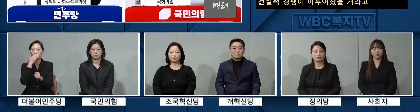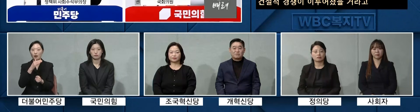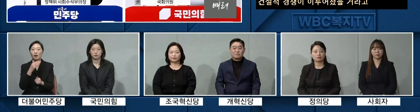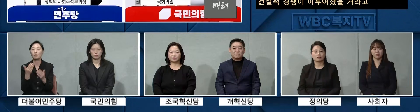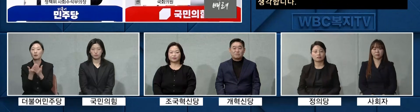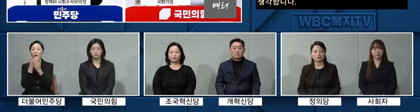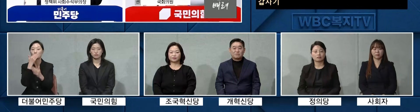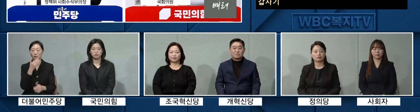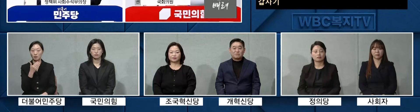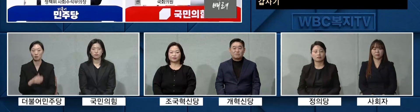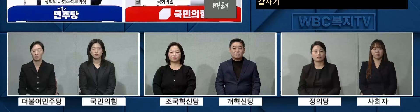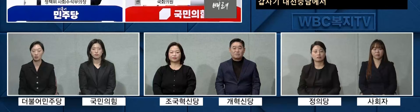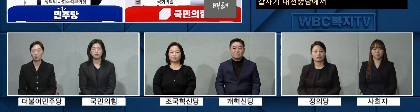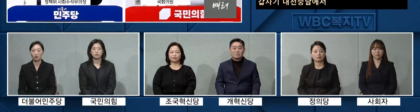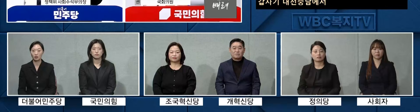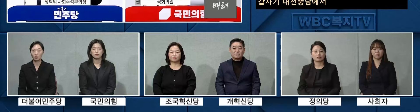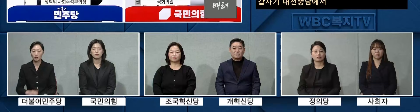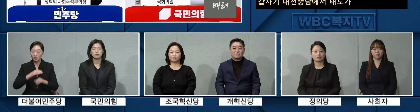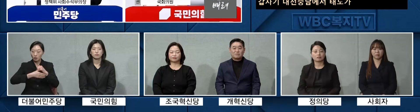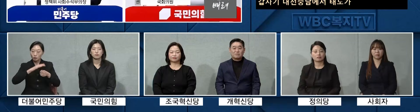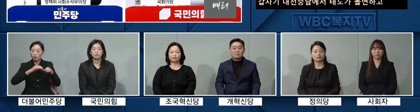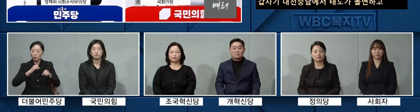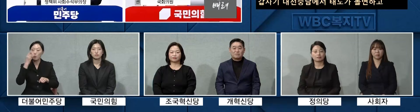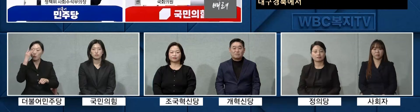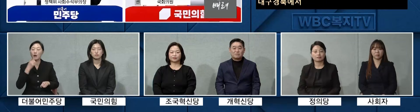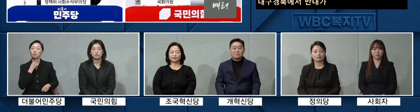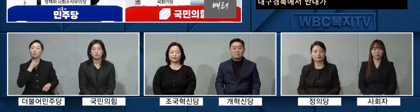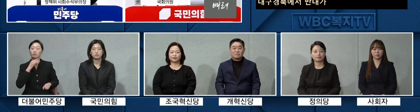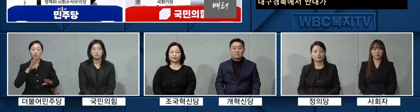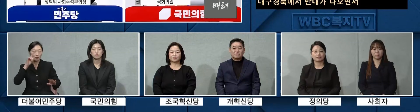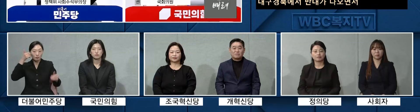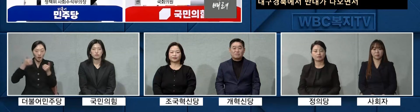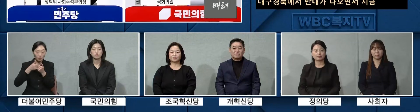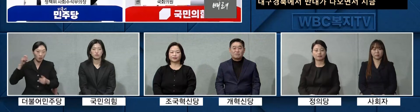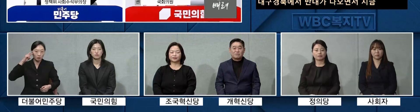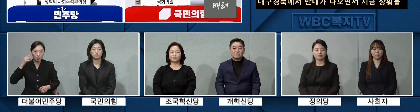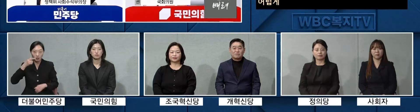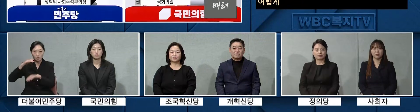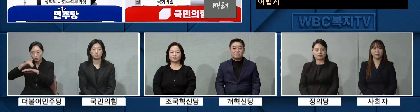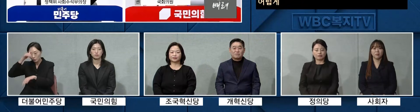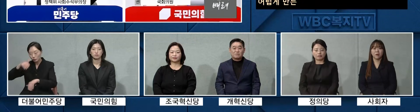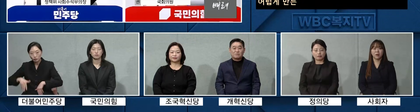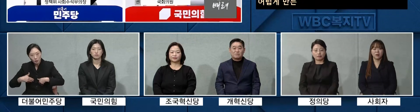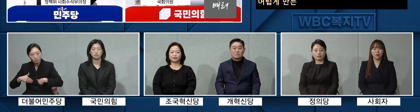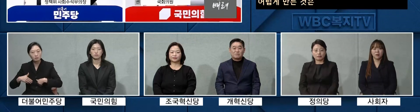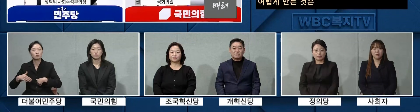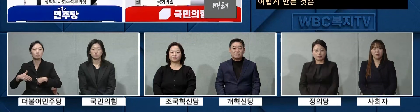대구 경북에서 반대가 나오면서 지금 상황을 어렵게 만든 것은 저는 국민의힘 단체장들의 책임이라고 생각합니다.